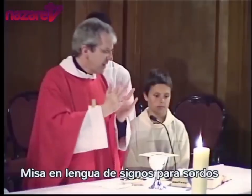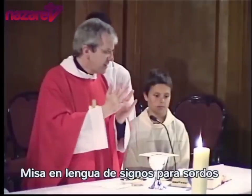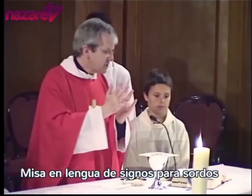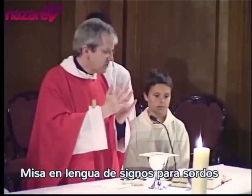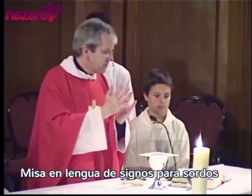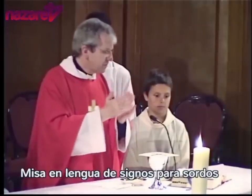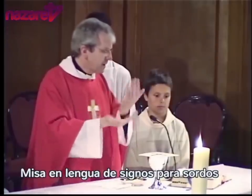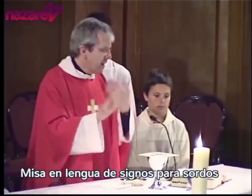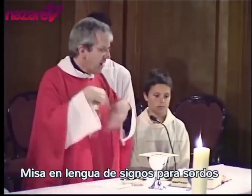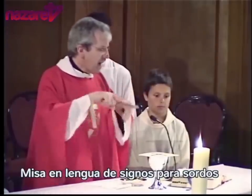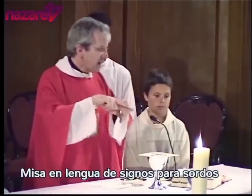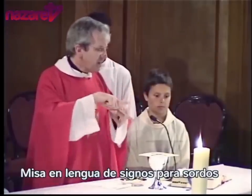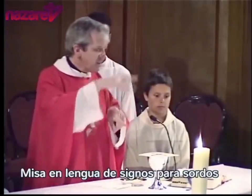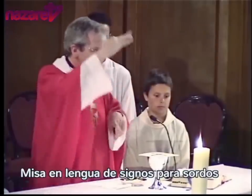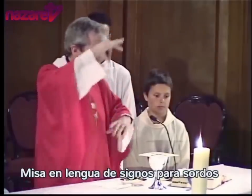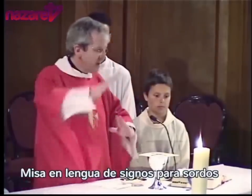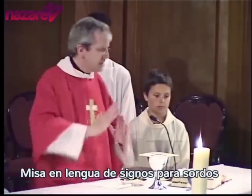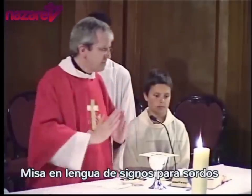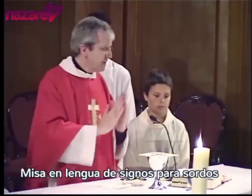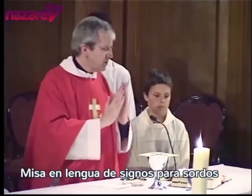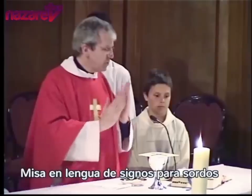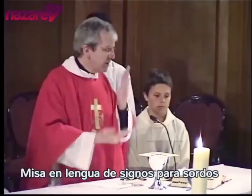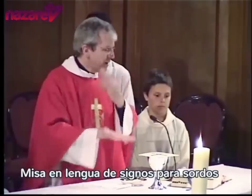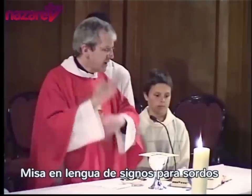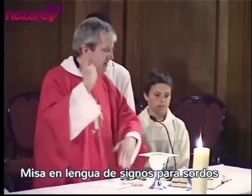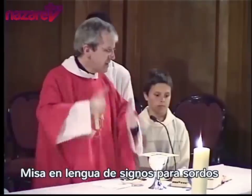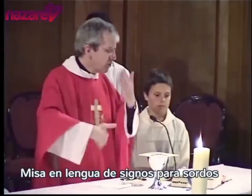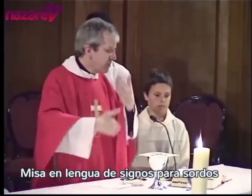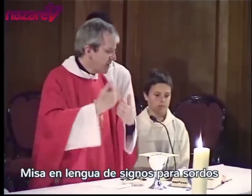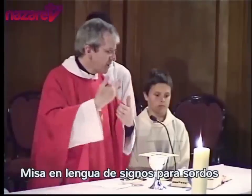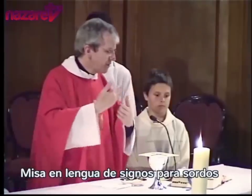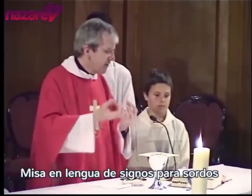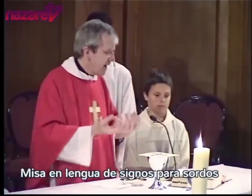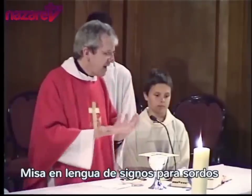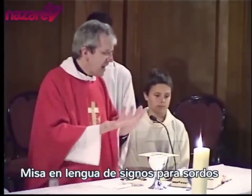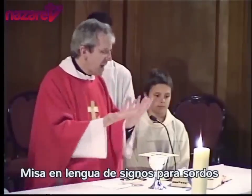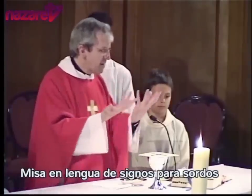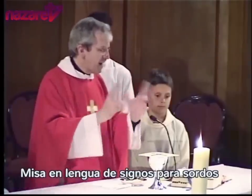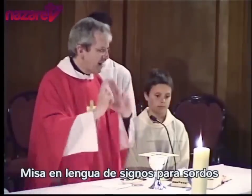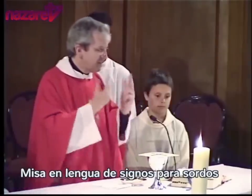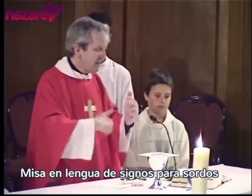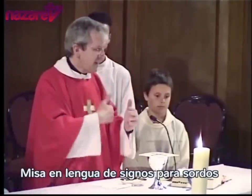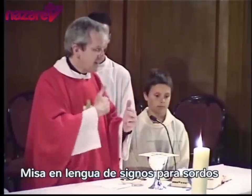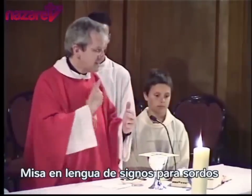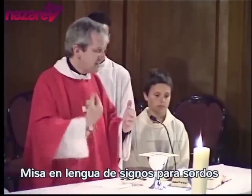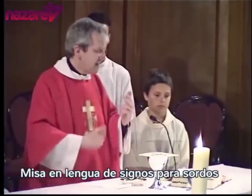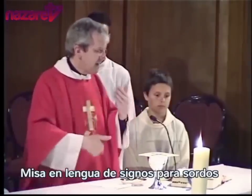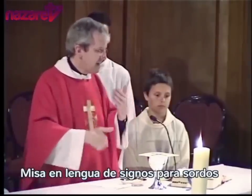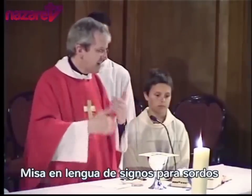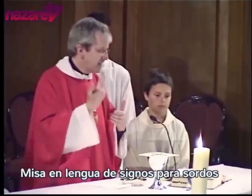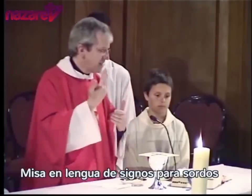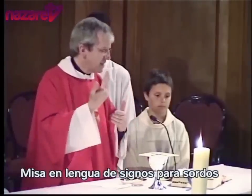participación en Cristo. Aquel mismo Espíritu que desde el comienzo era el alma de la